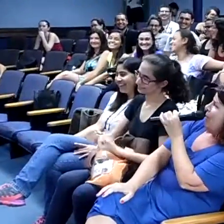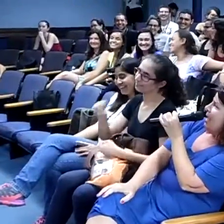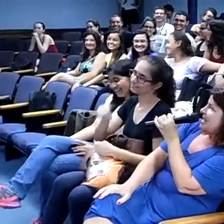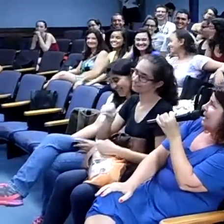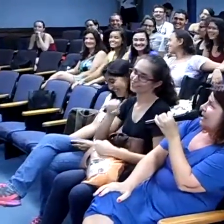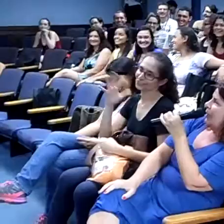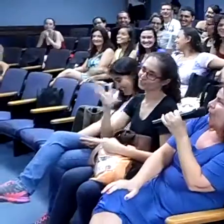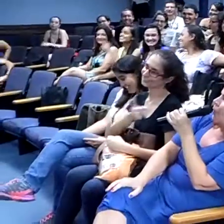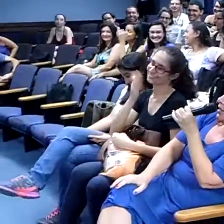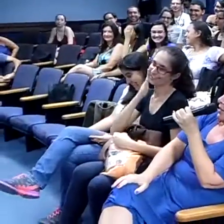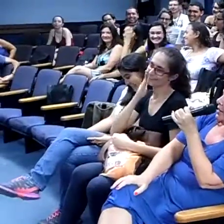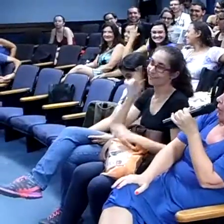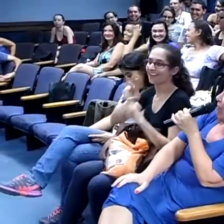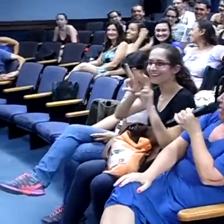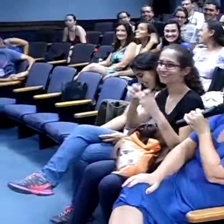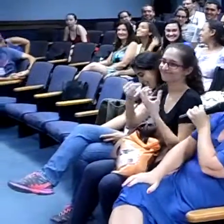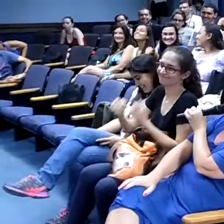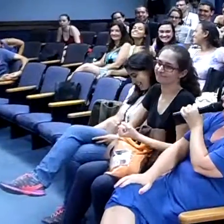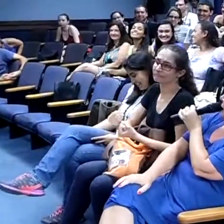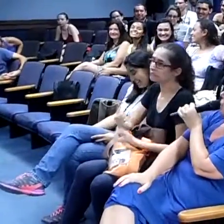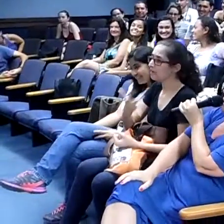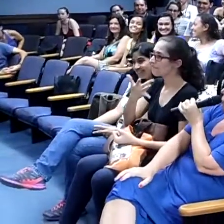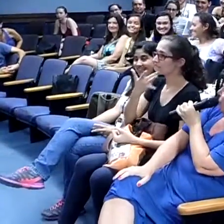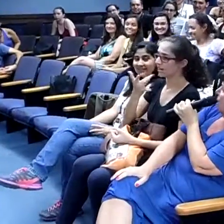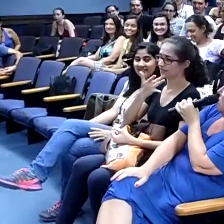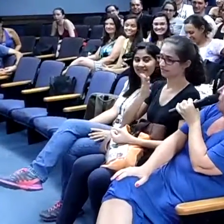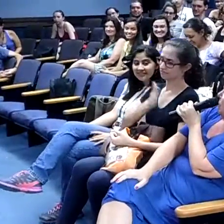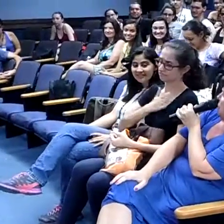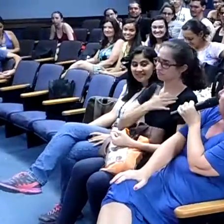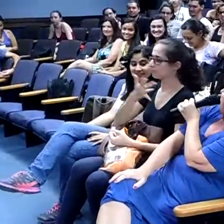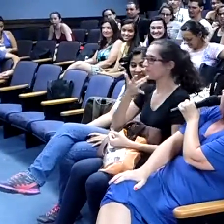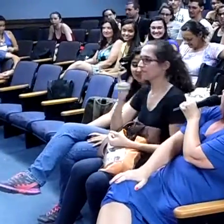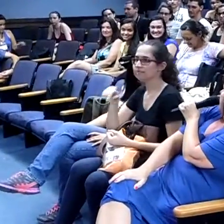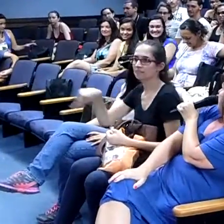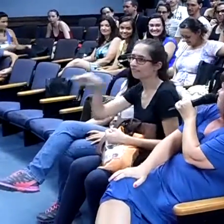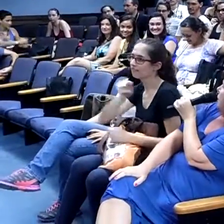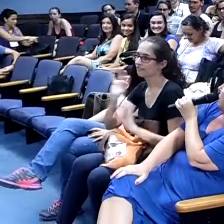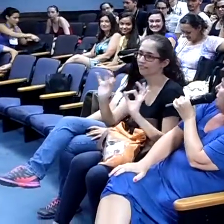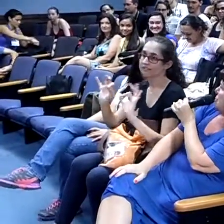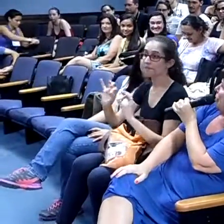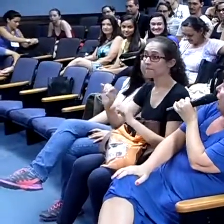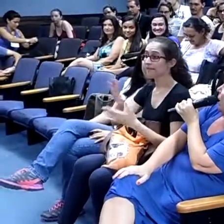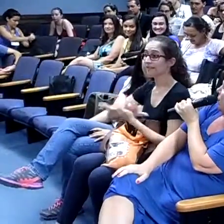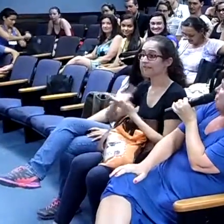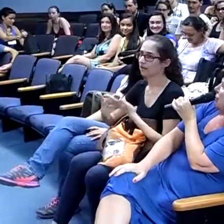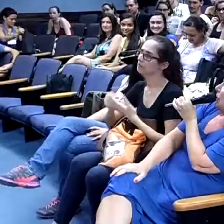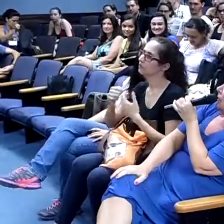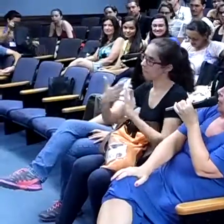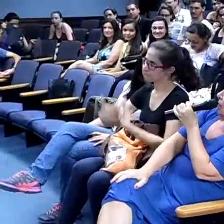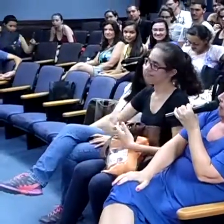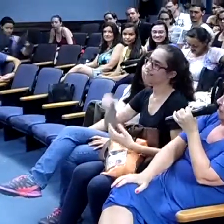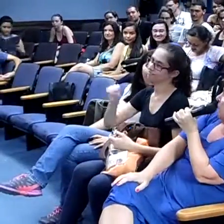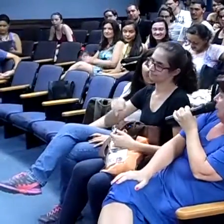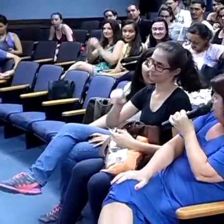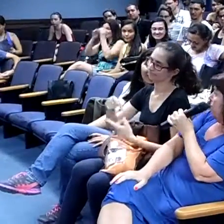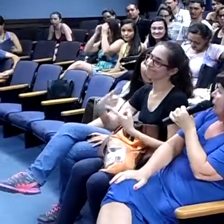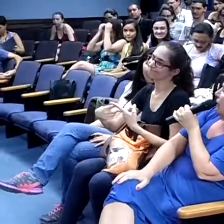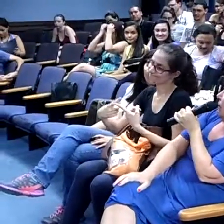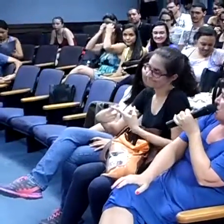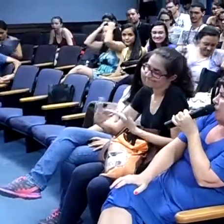Mas então não é fácil para ninguém. Para nós é particularmente complexo, sim, mas